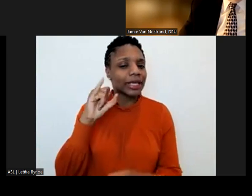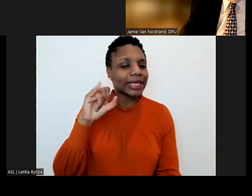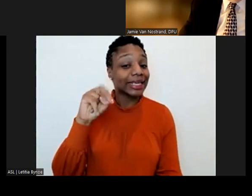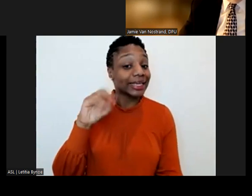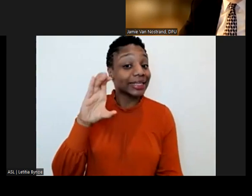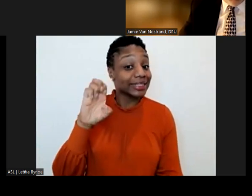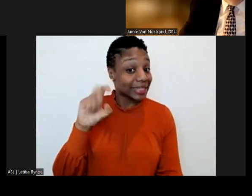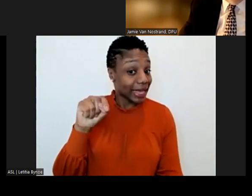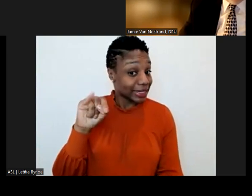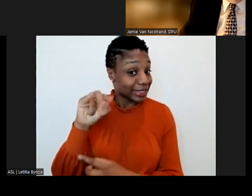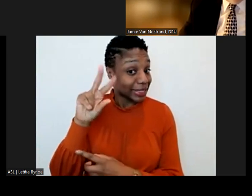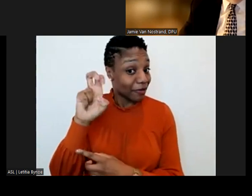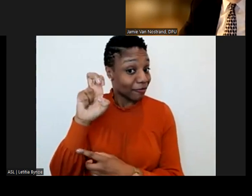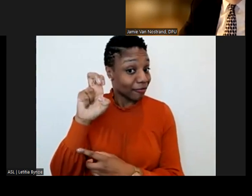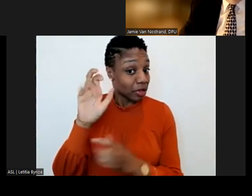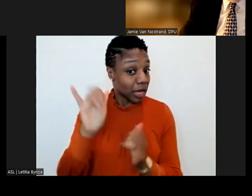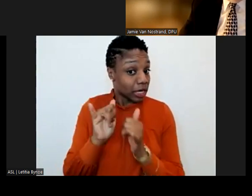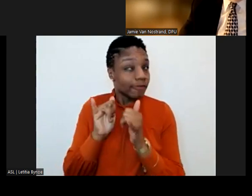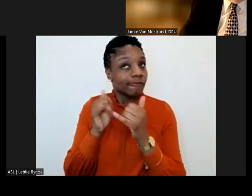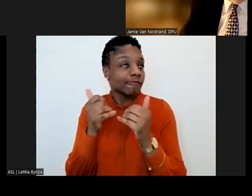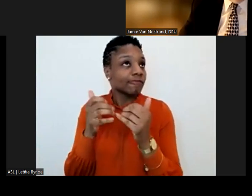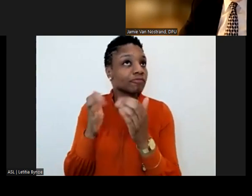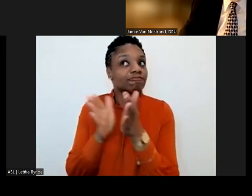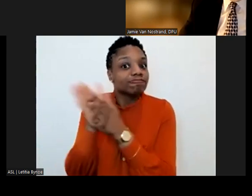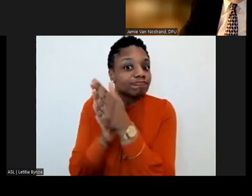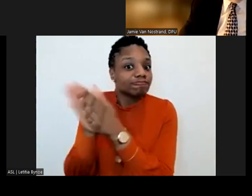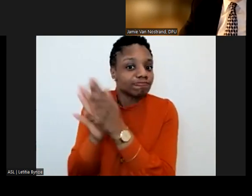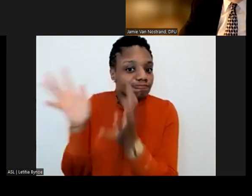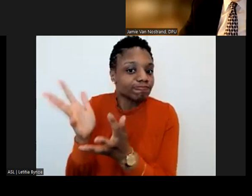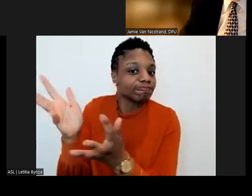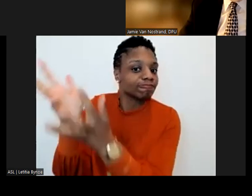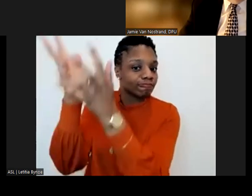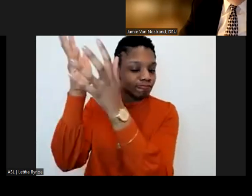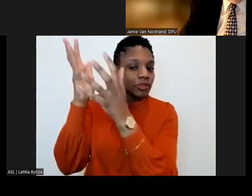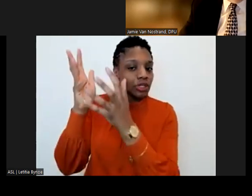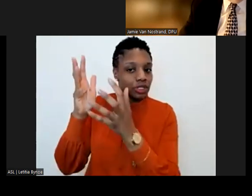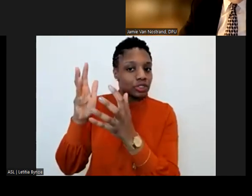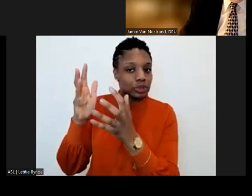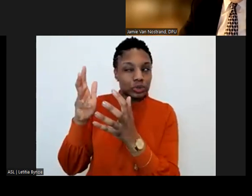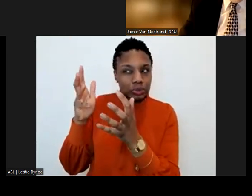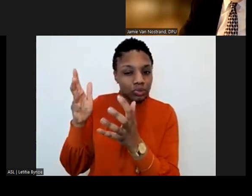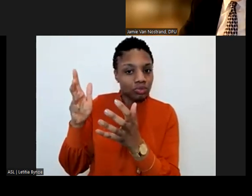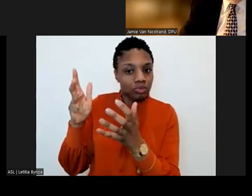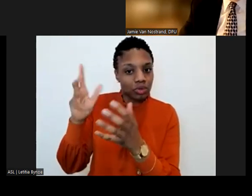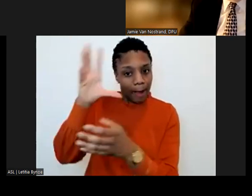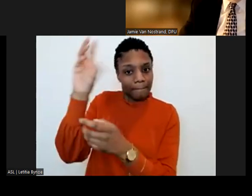algunos mecanismos ya en sitio en lugar eh que nosotros podemos